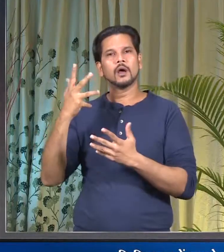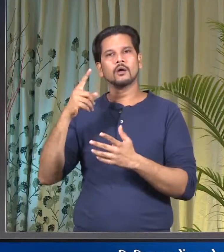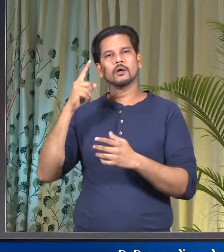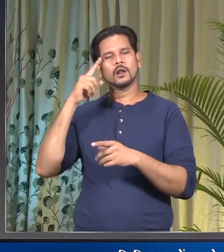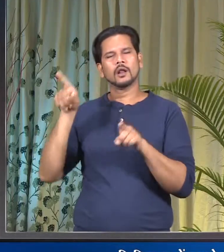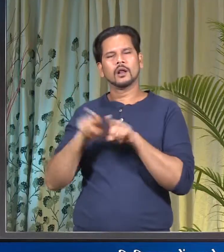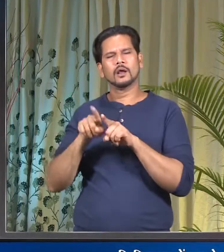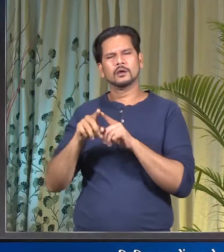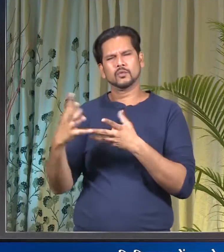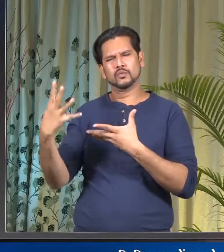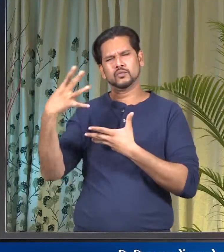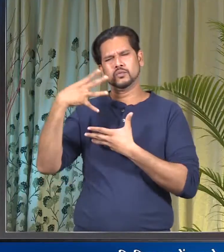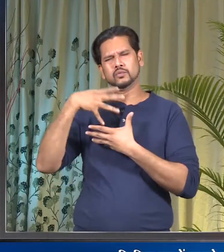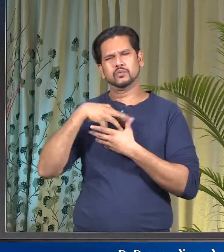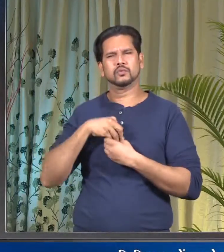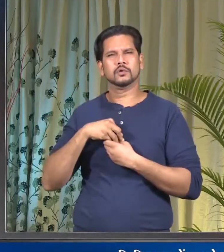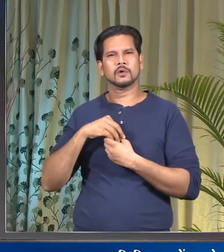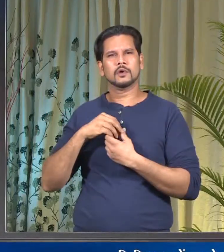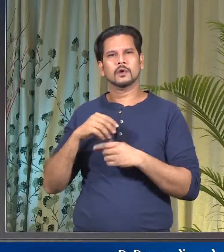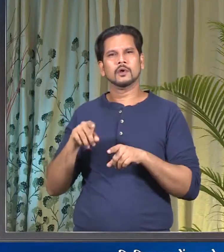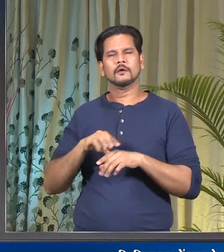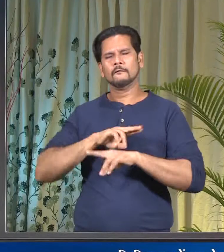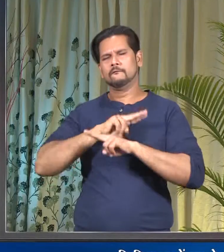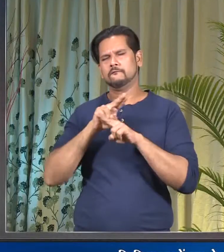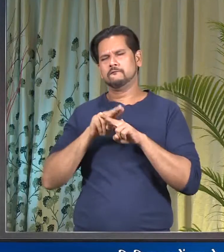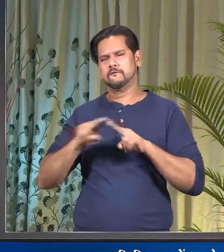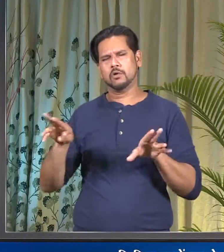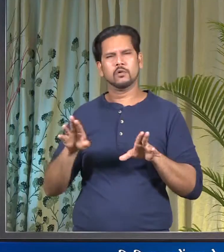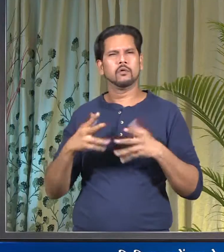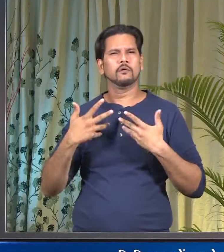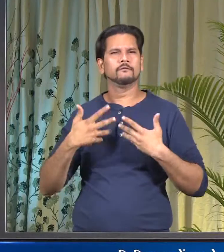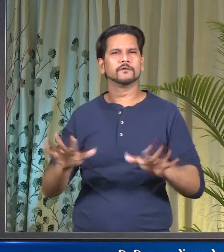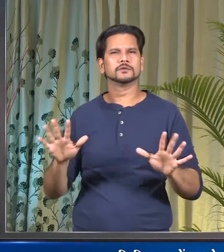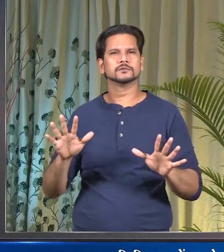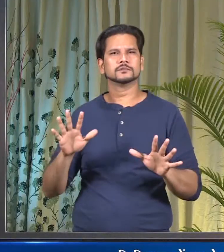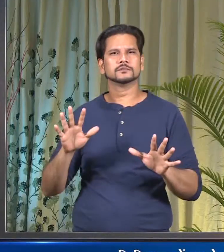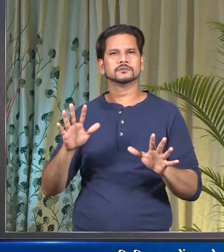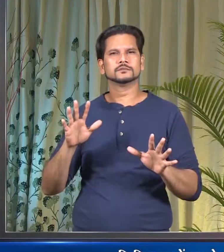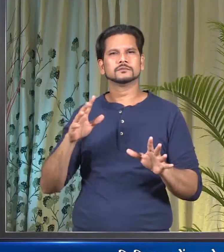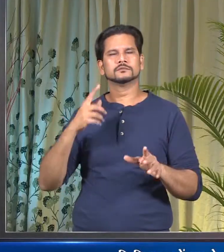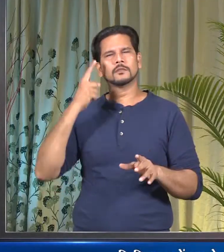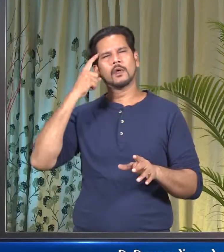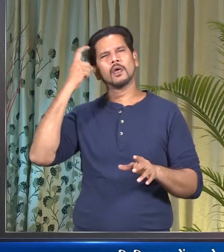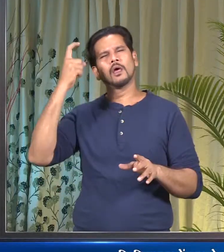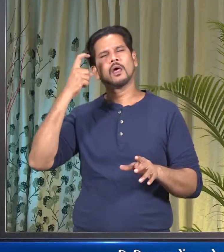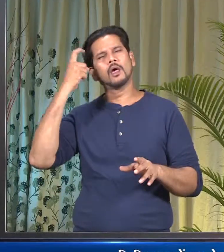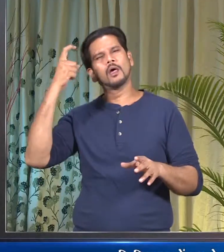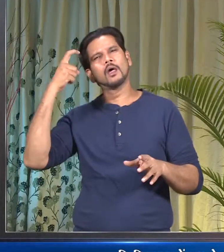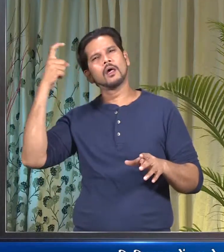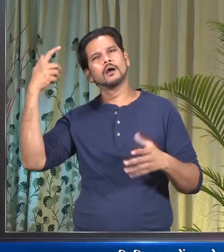कि जिस याद में हम खो जाए और खो भी कैसे जाते खुली आख से